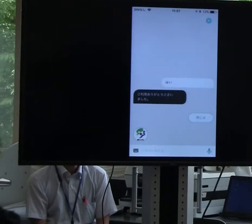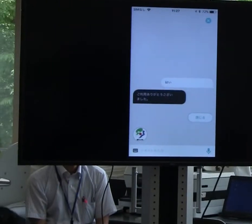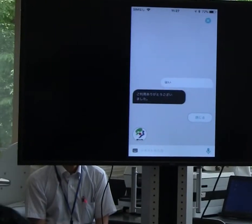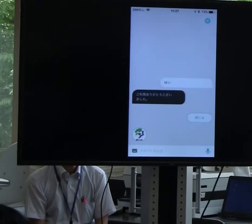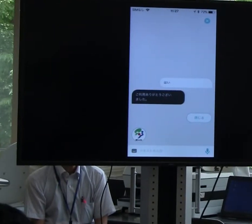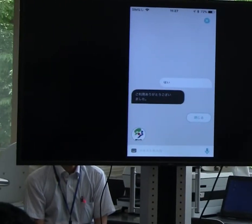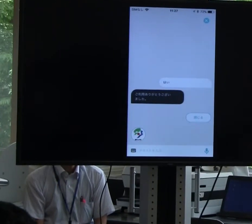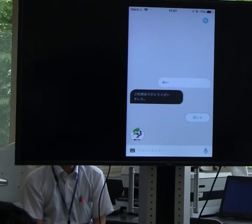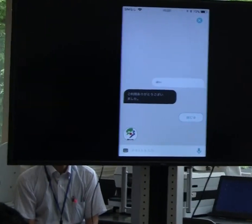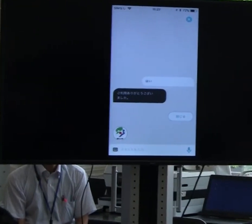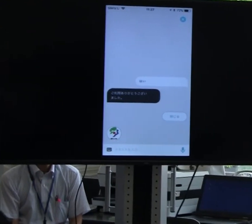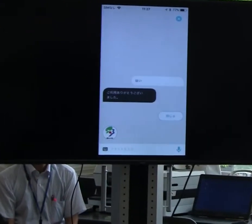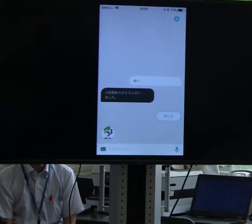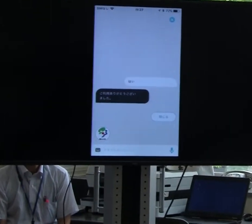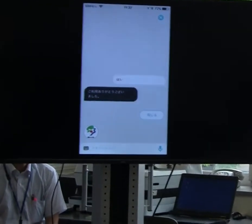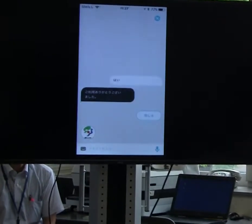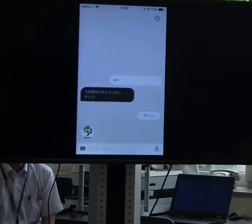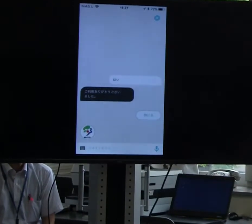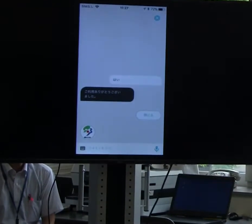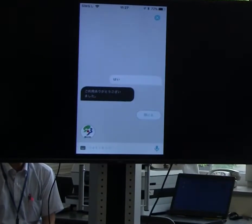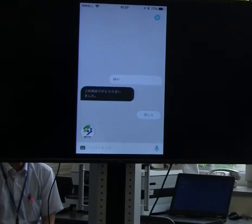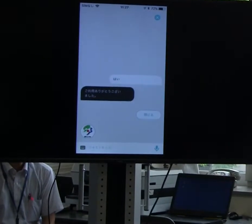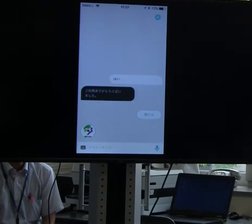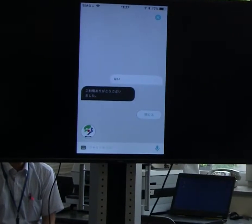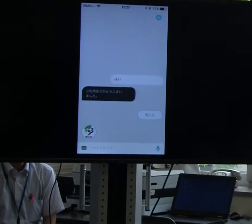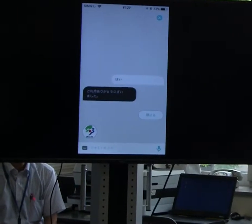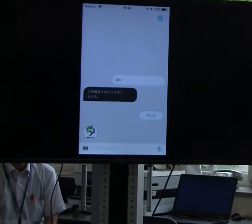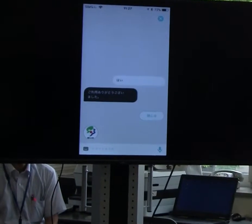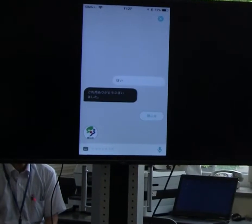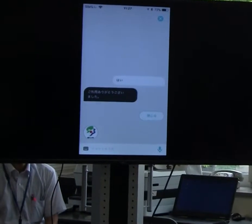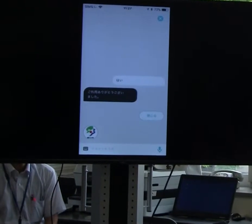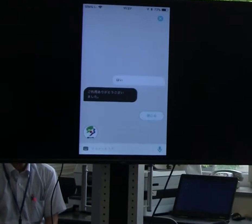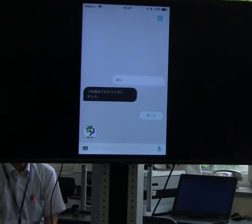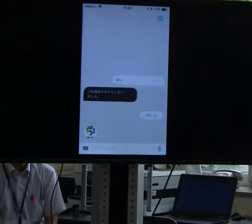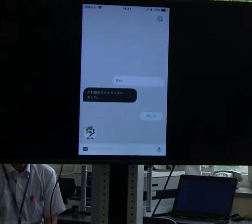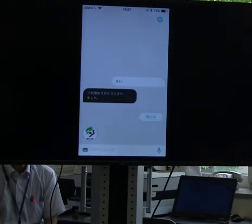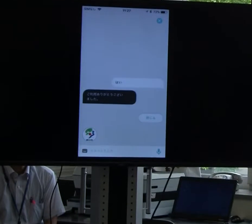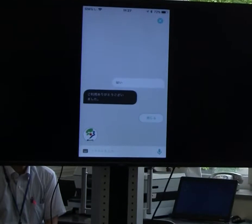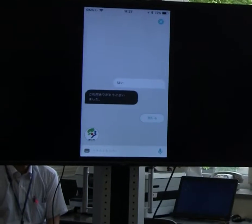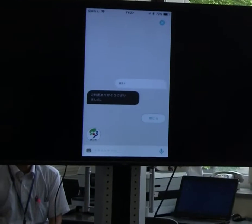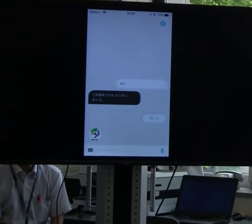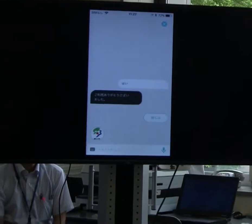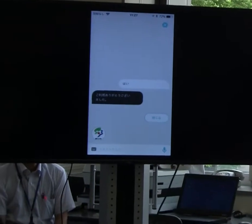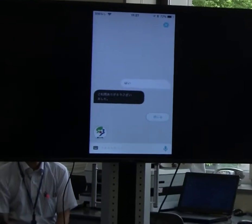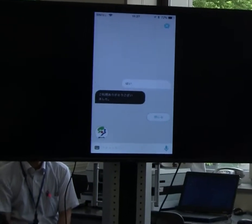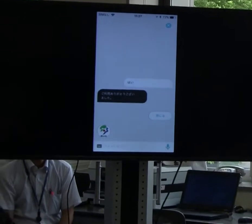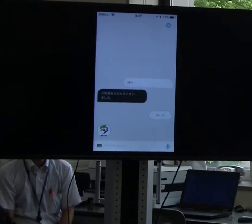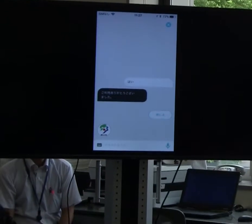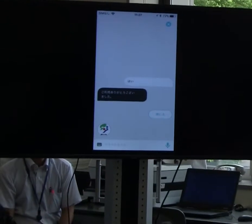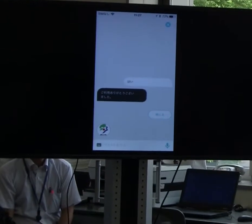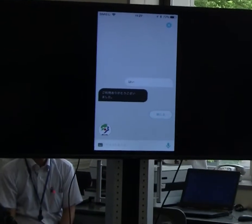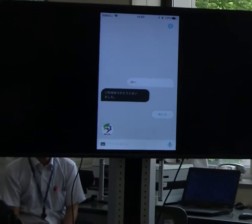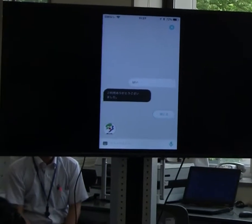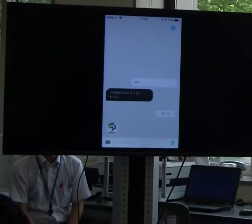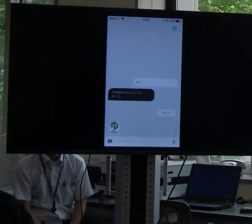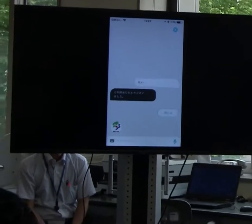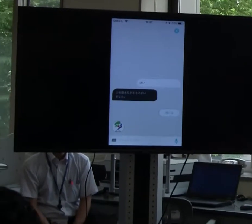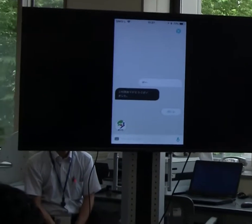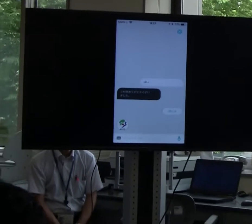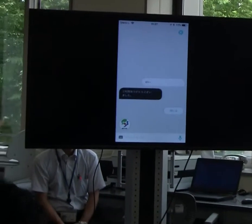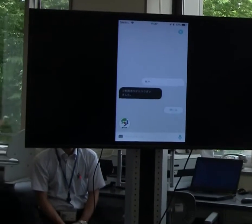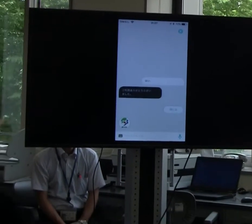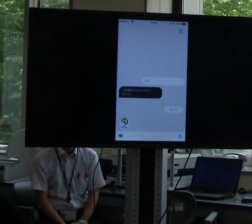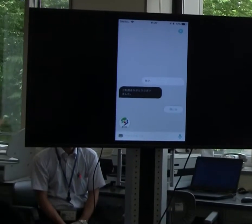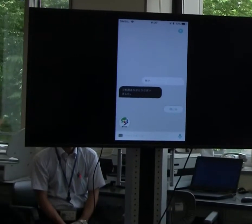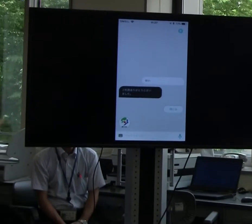たんですが、音声でなくてもテキスト入力でも対話ができるようになっておりますので、こちらのサービスぜひご活